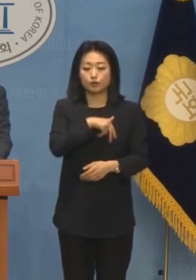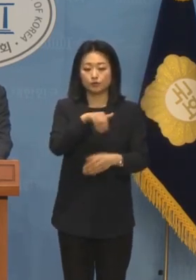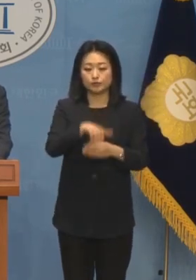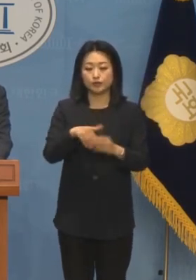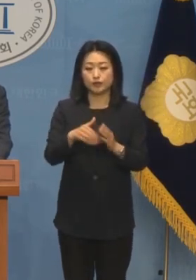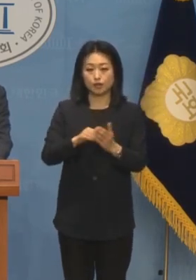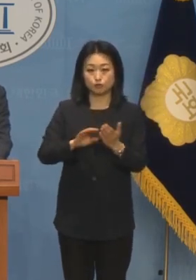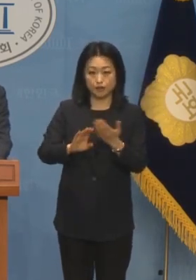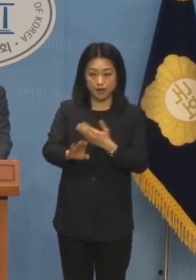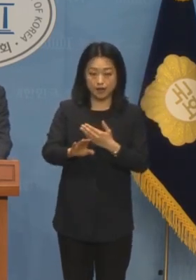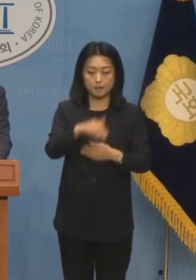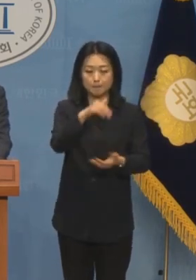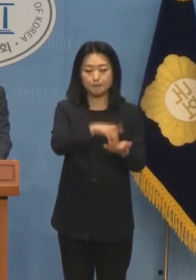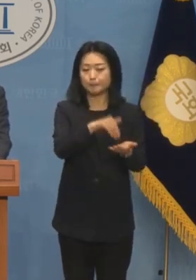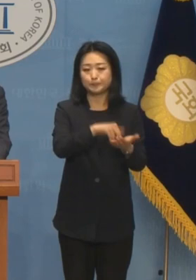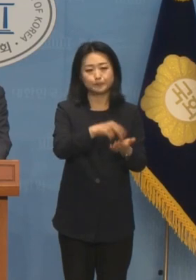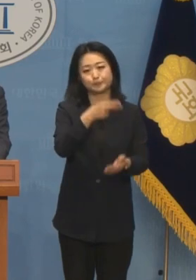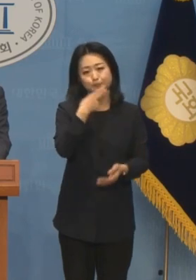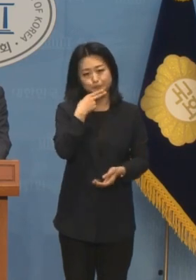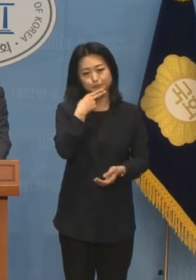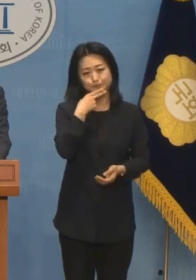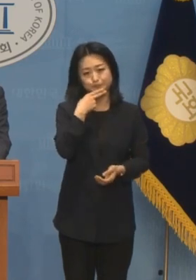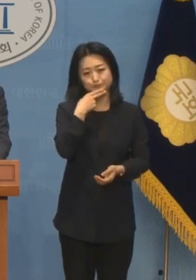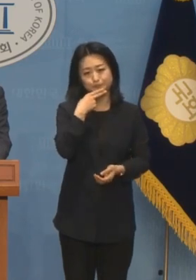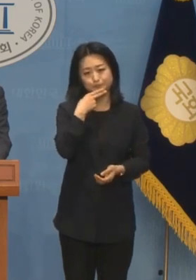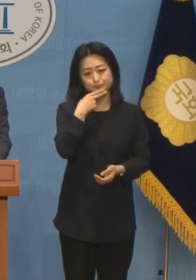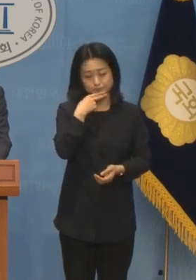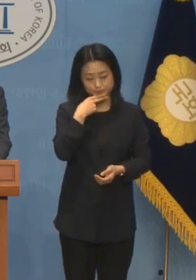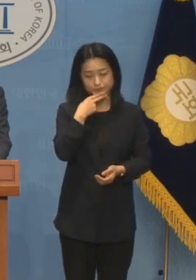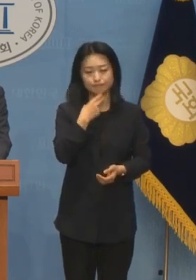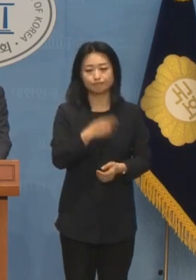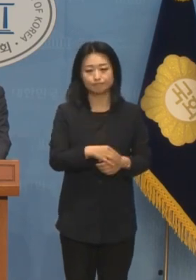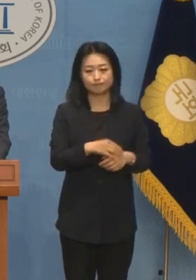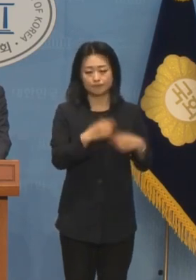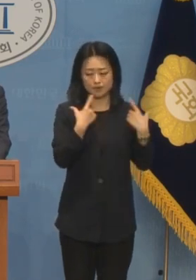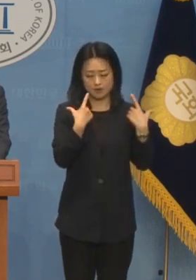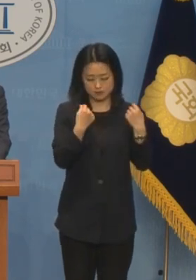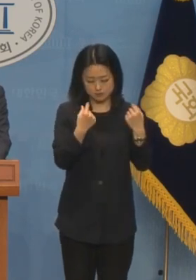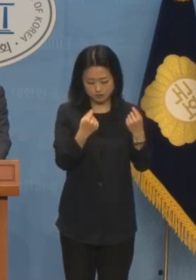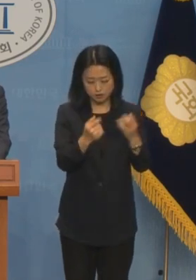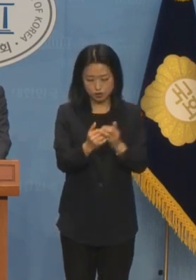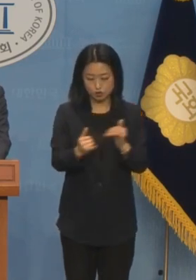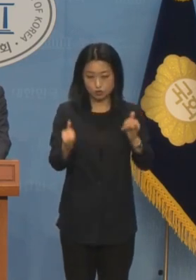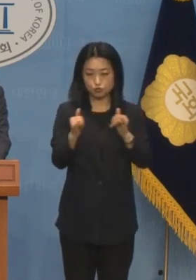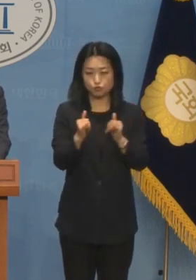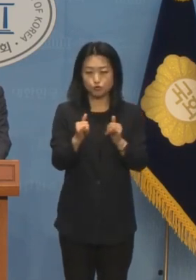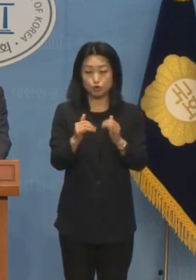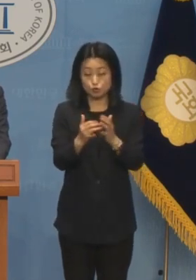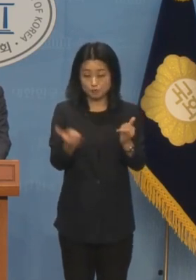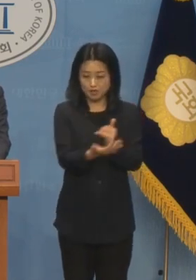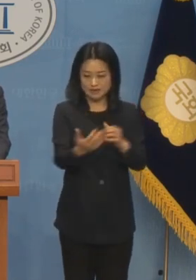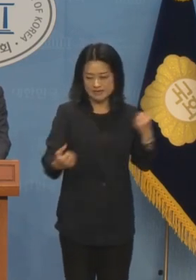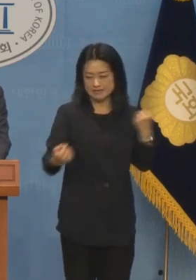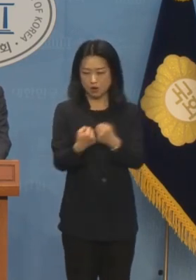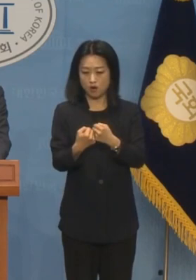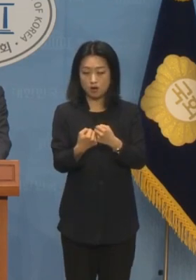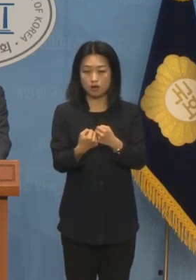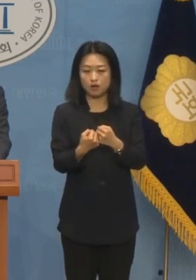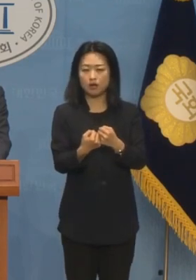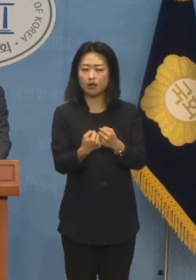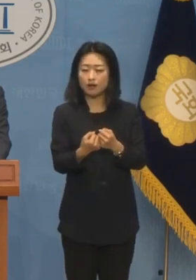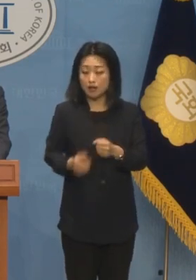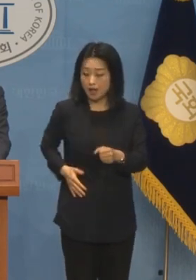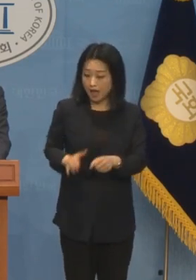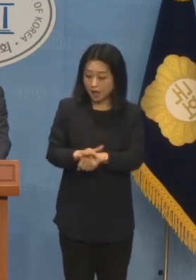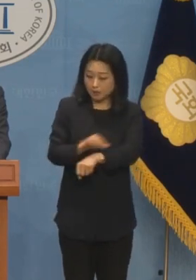이후에도 진정한 반성의 기미는 보이지 않은 채 여전히 국민을 싸우겠다는 태도로 해병대원